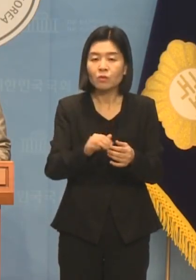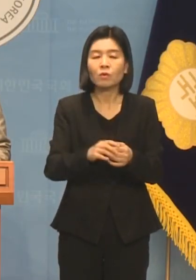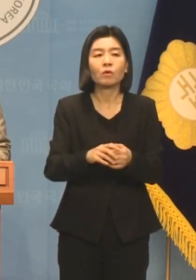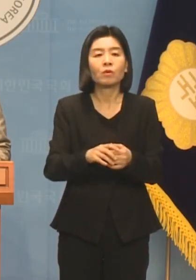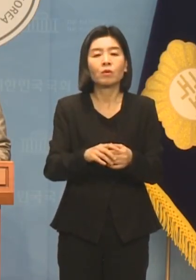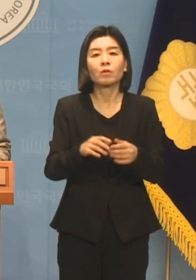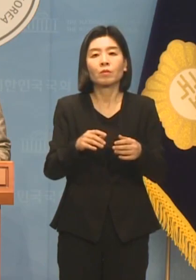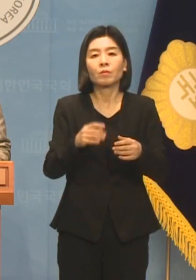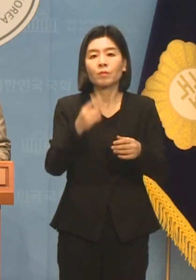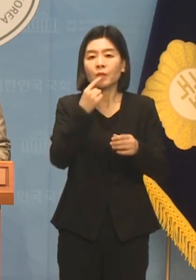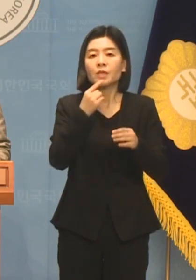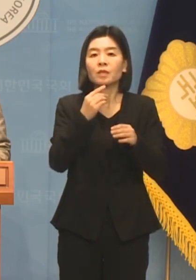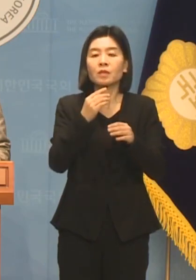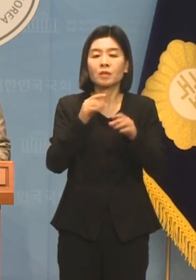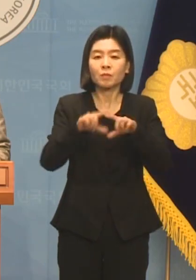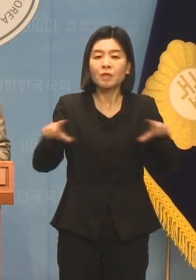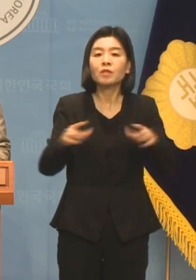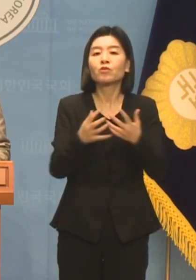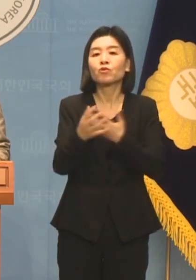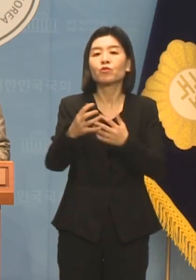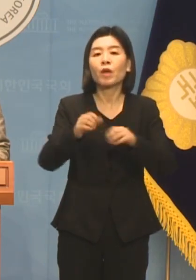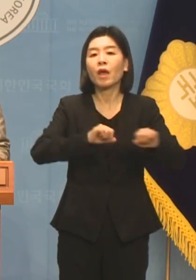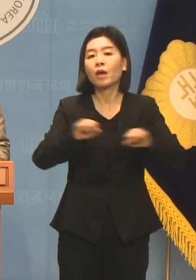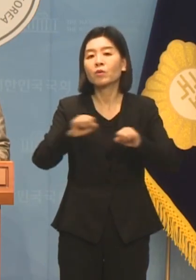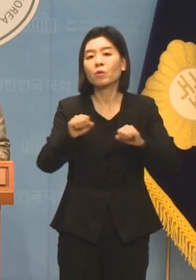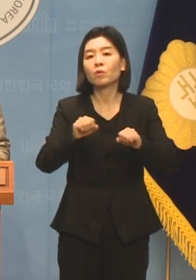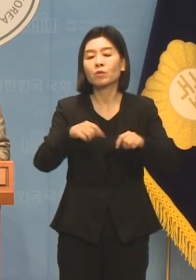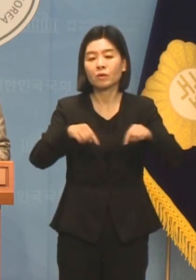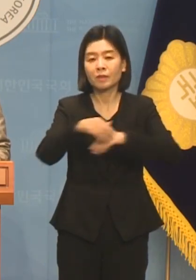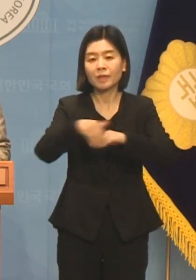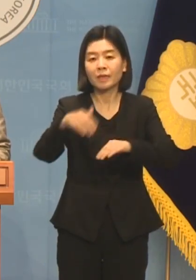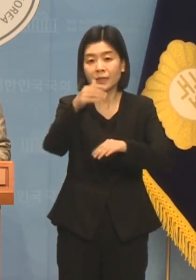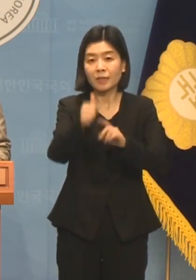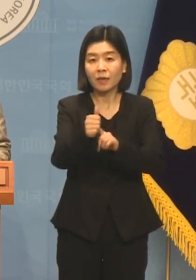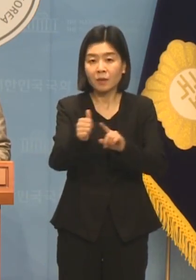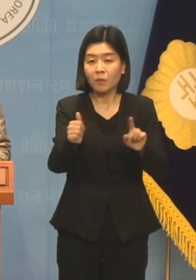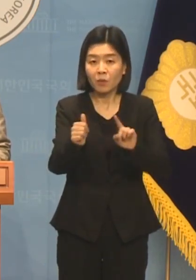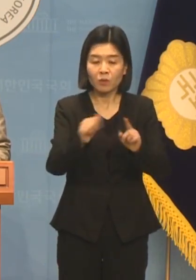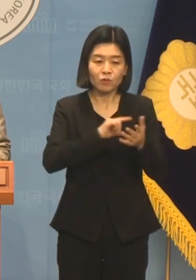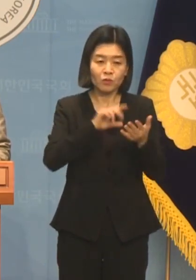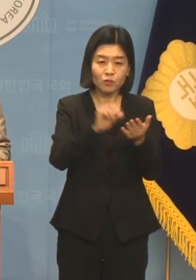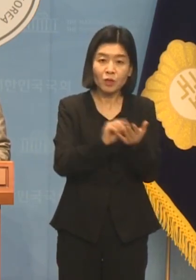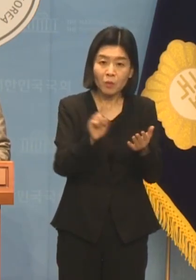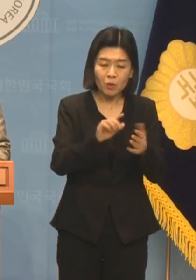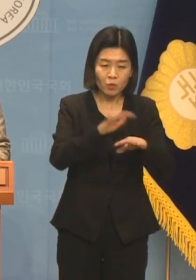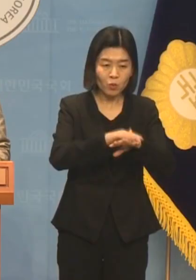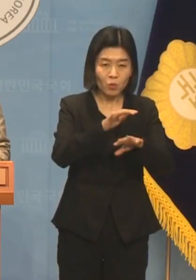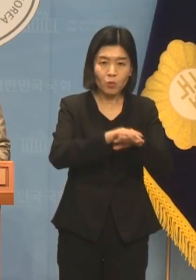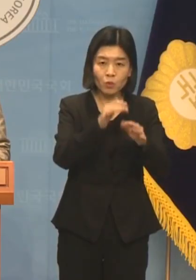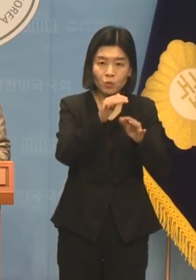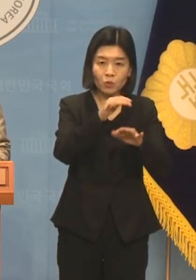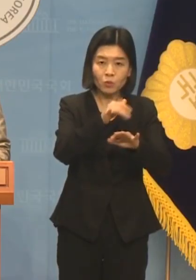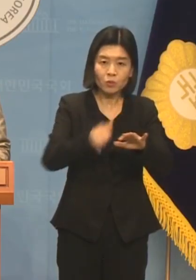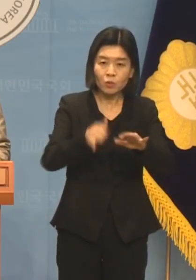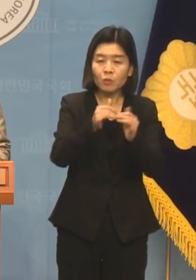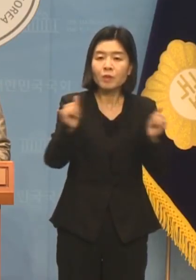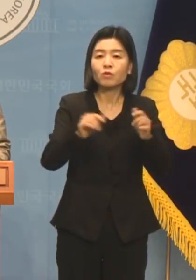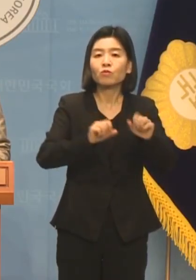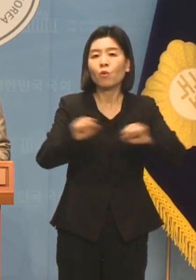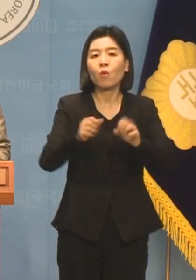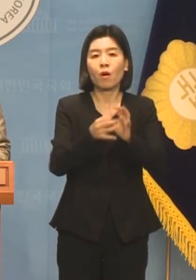전국민중행동 정책위원장이 초빙되었는데 주재준은 농민운동과는 전혀 관련성이 없고